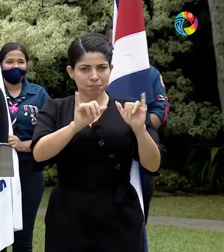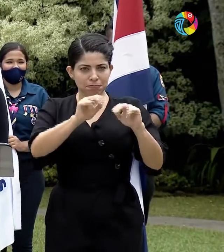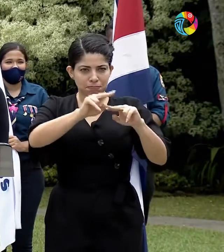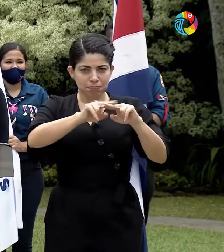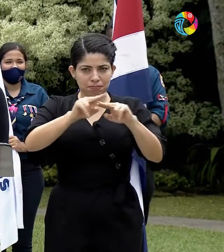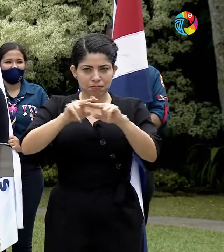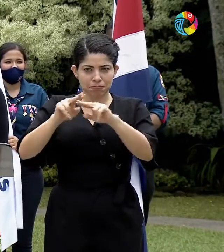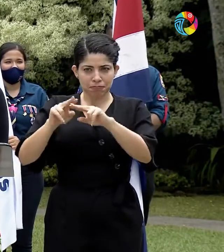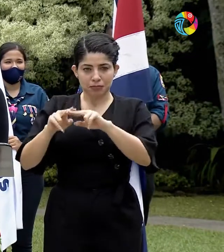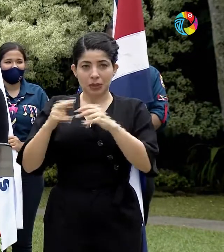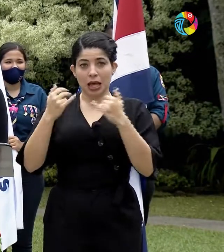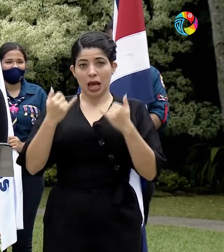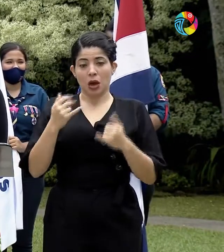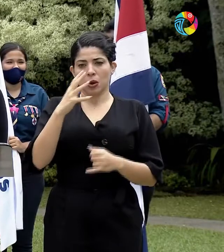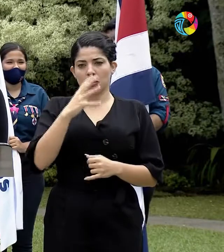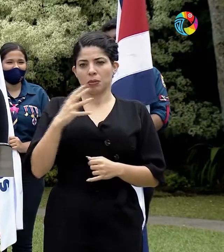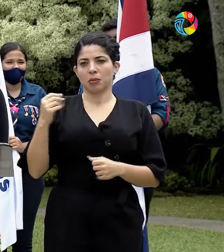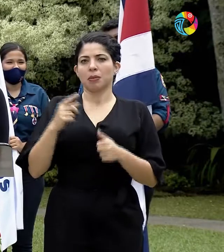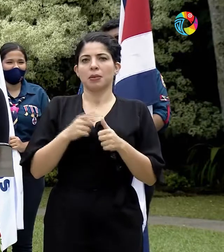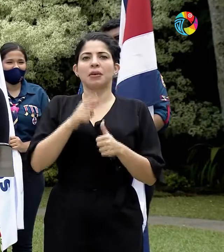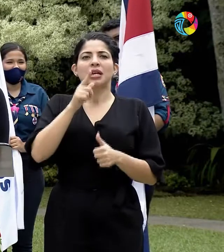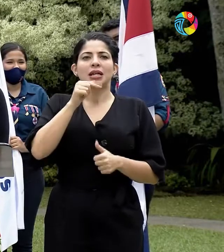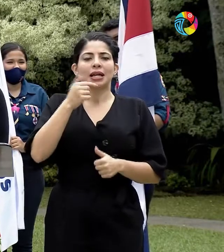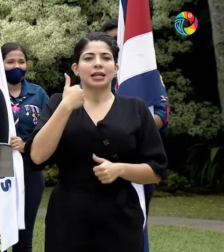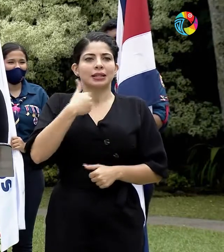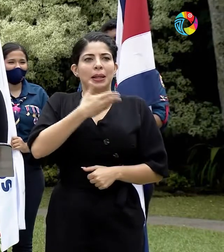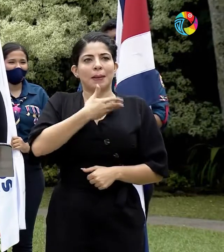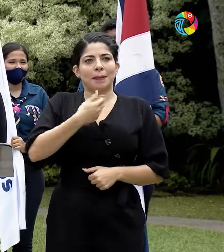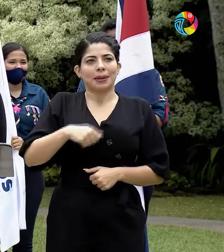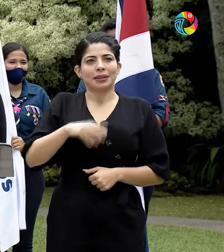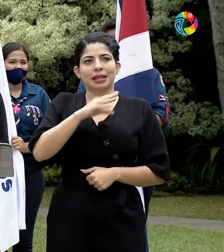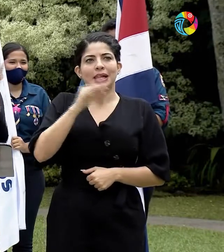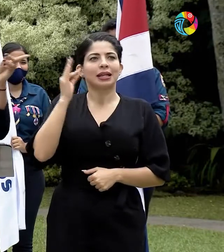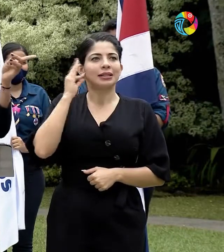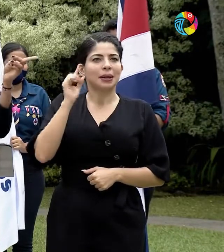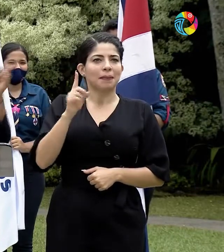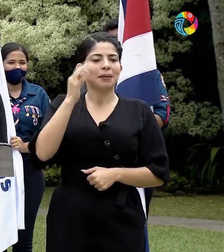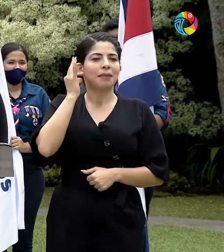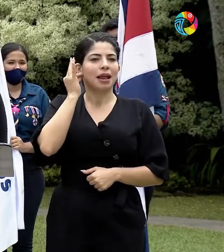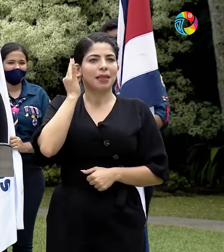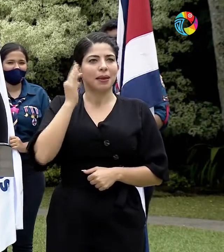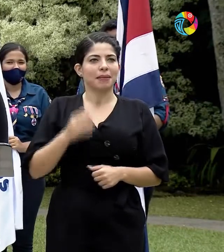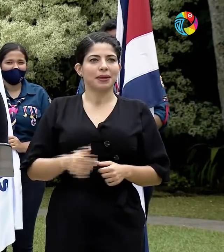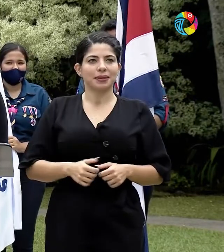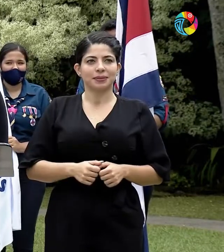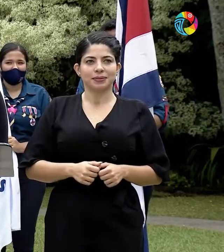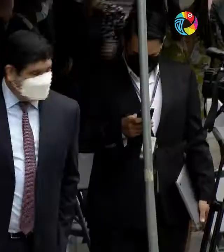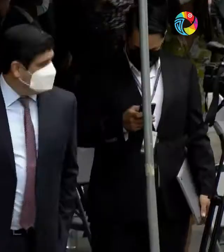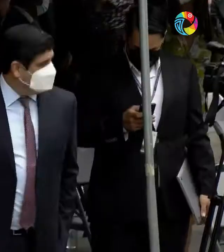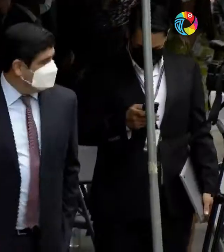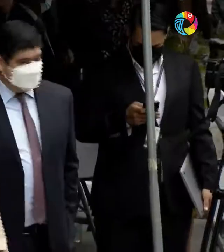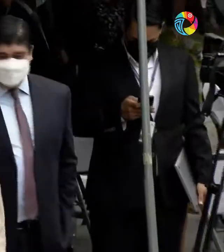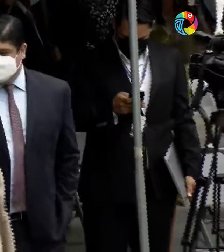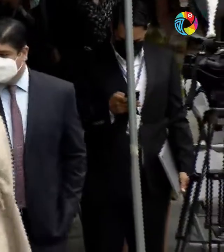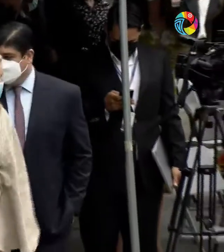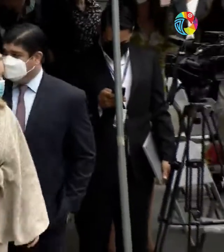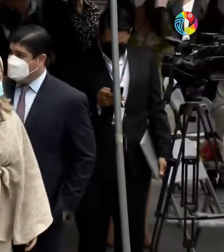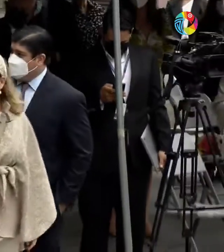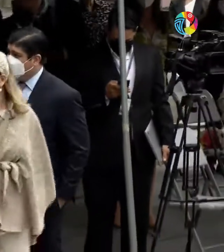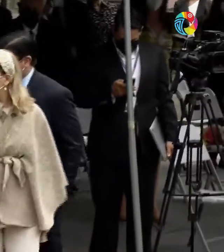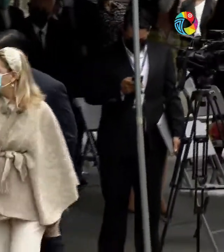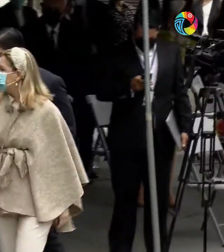espacios. Despediremos en este momento al señor presidente de la República y a la señora primera dama. Gracias. es aniversario de la abolición del